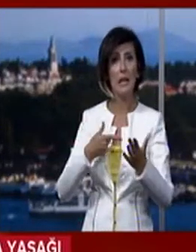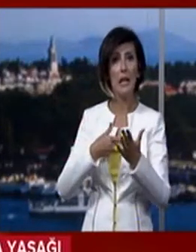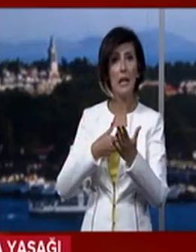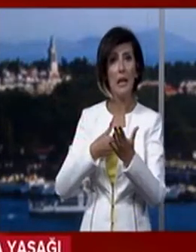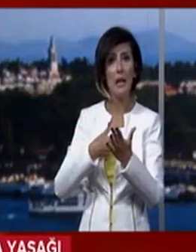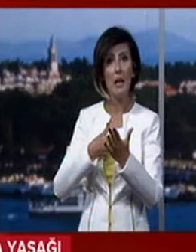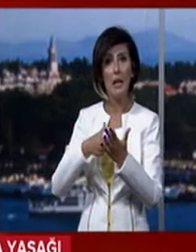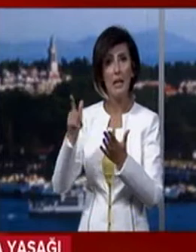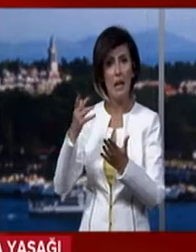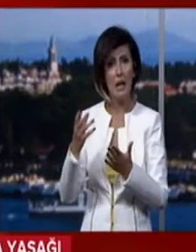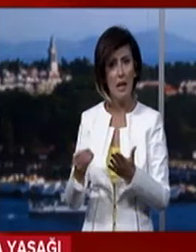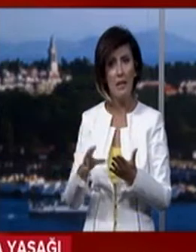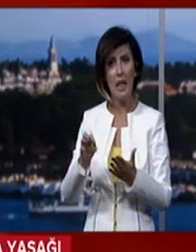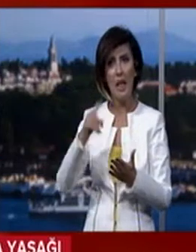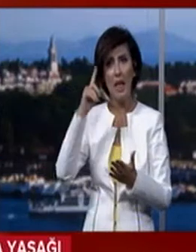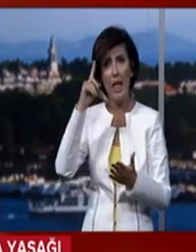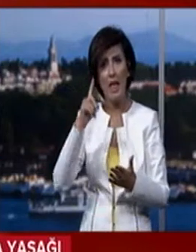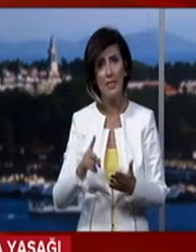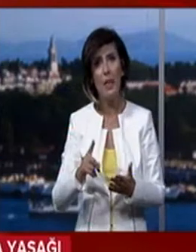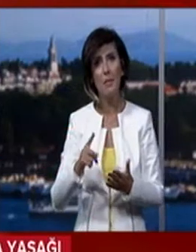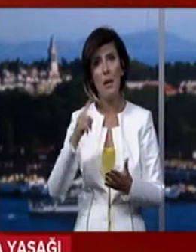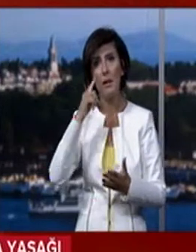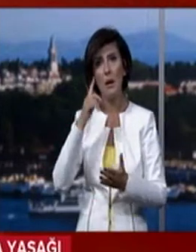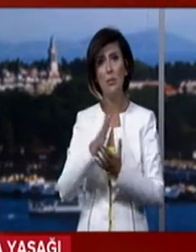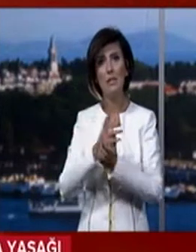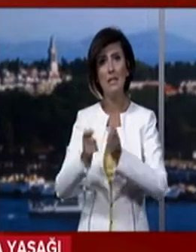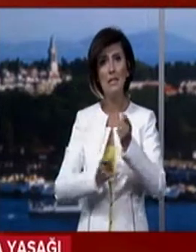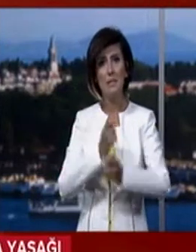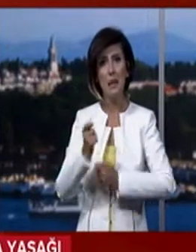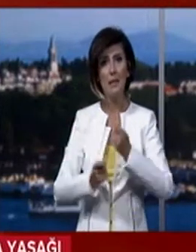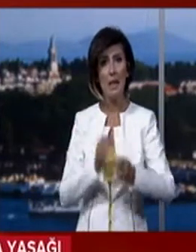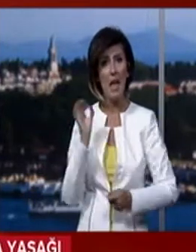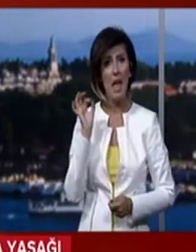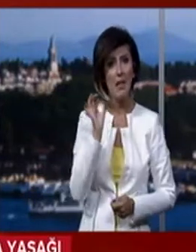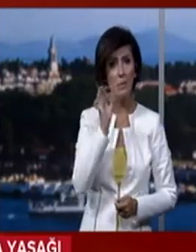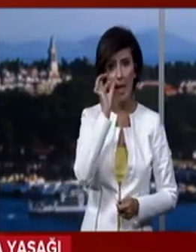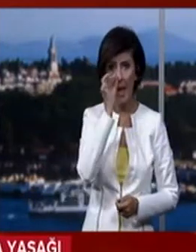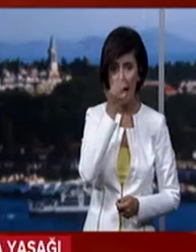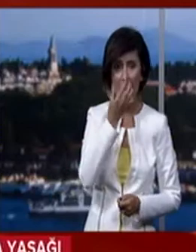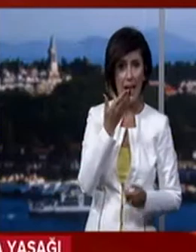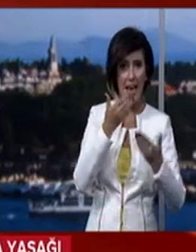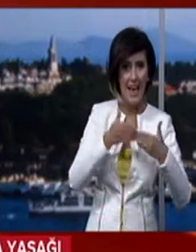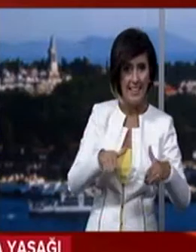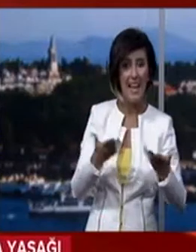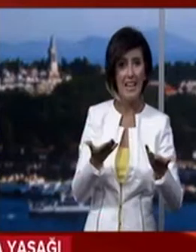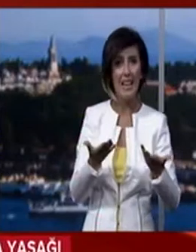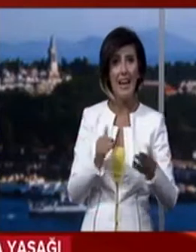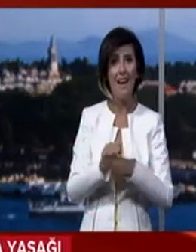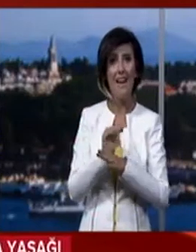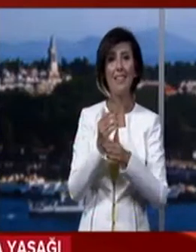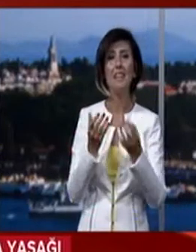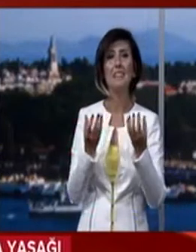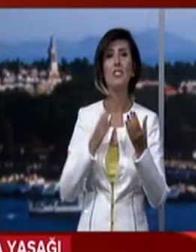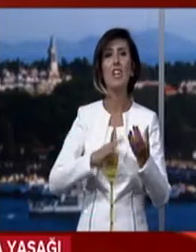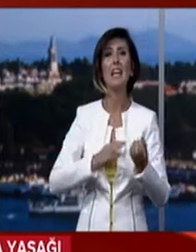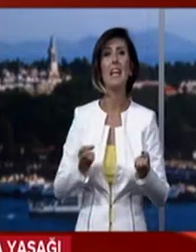ihlal eden, en temel kamu hizmetlerine erişimlerini engelleyerek hayatlarını çekilmez hale getiren